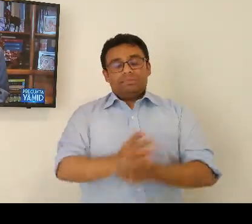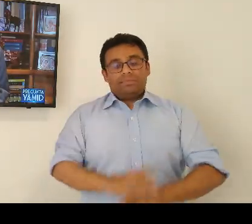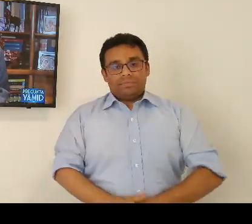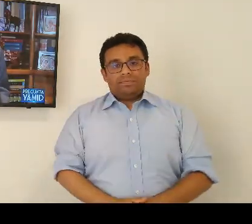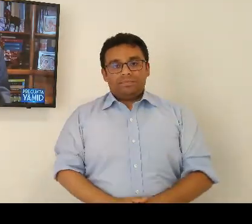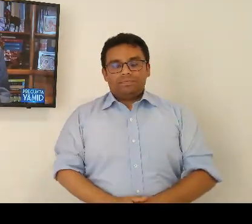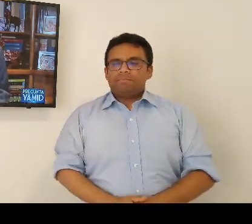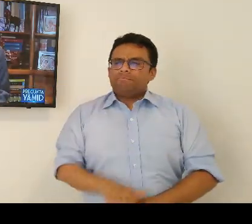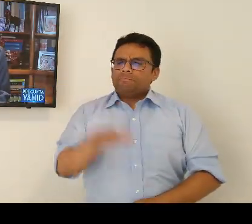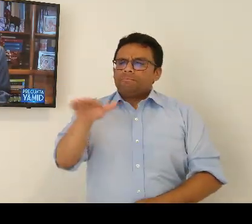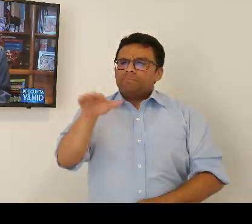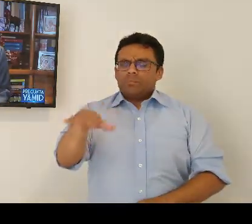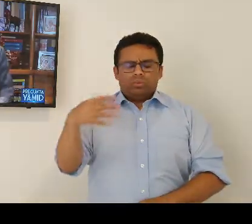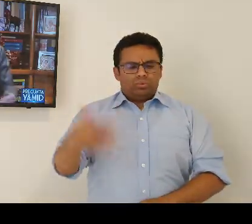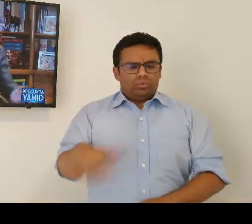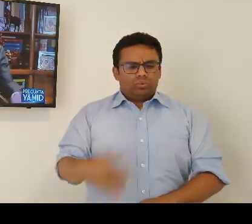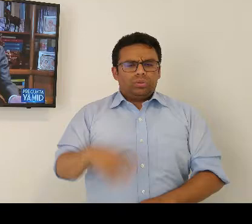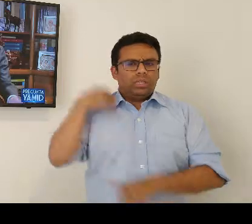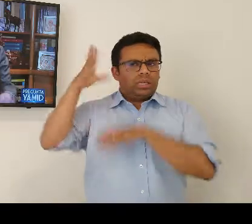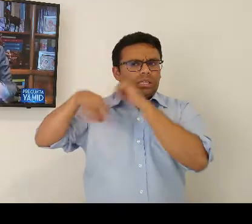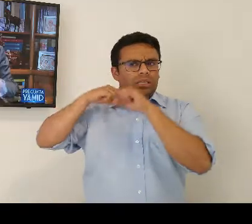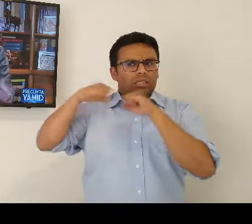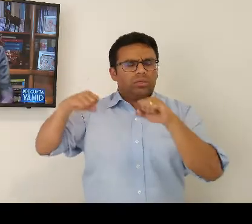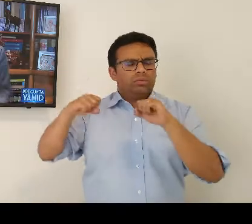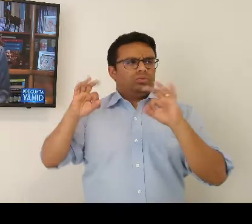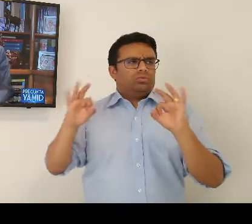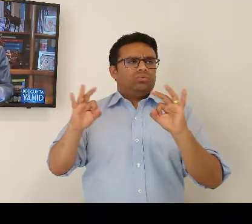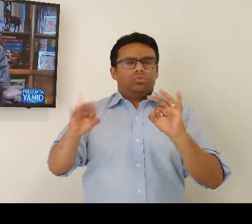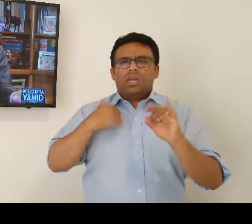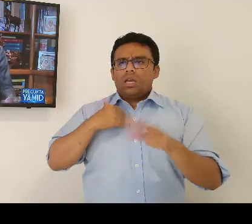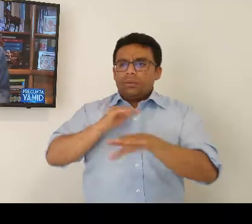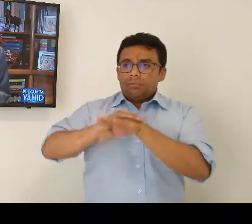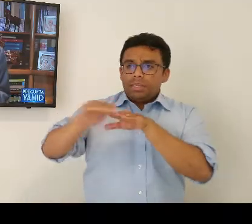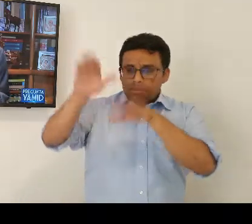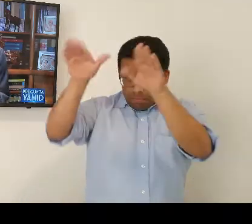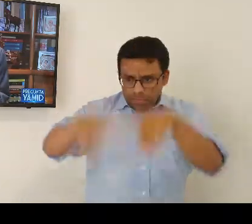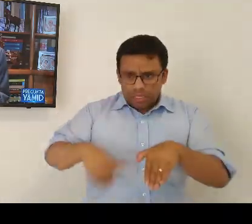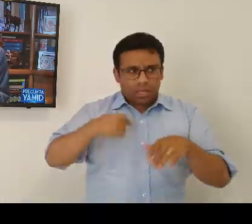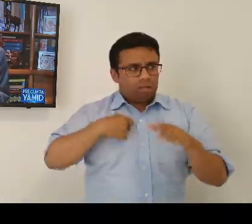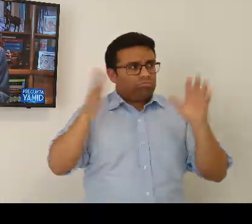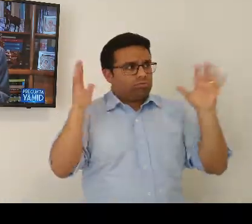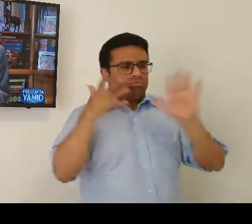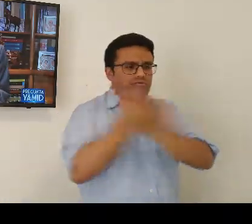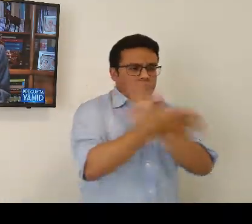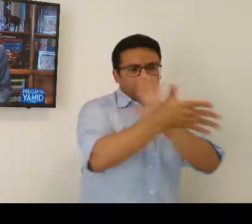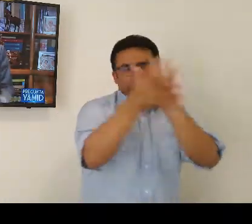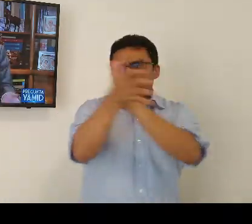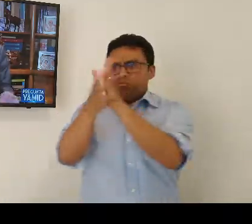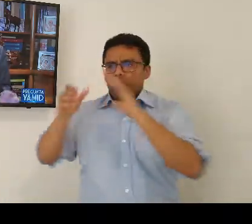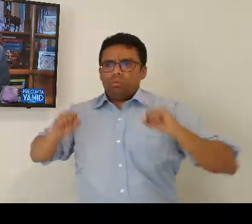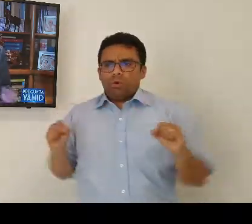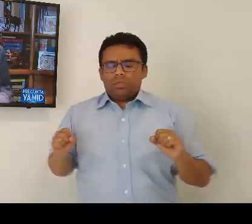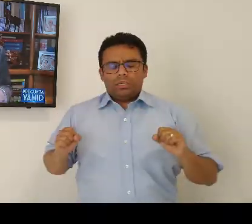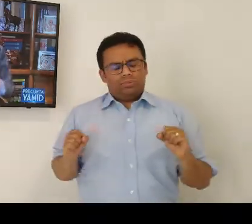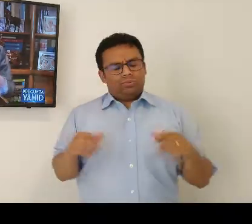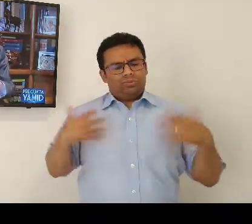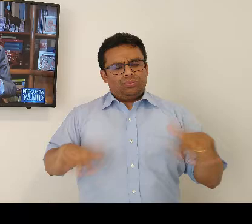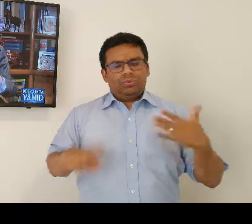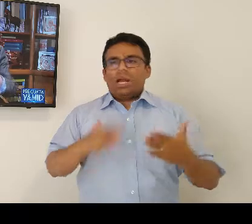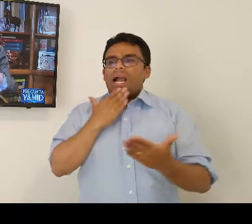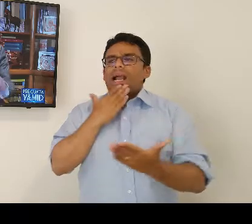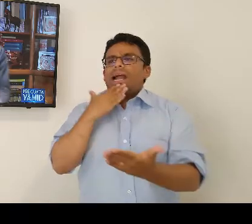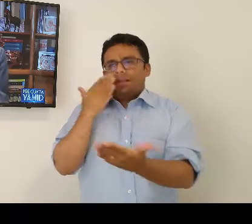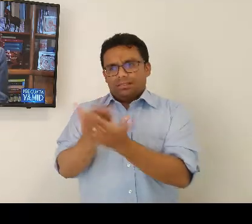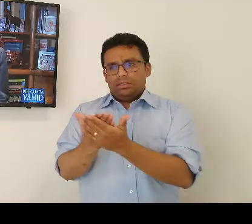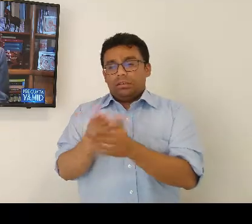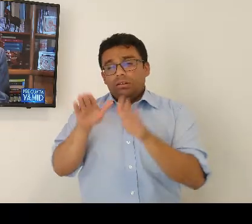doctora Claudia, muchísimas gracias por haber aceptado esa invitación para conversar con la gente de Bogotá. Yo quisiera rogarle que me aceptara volver